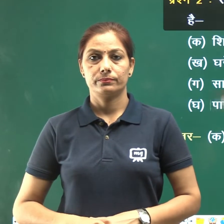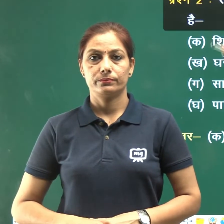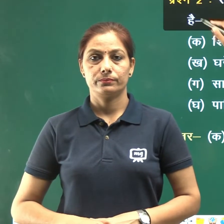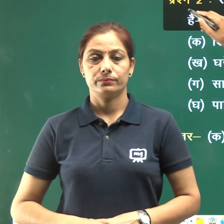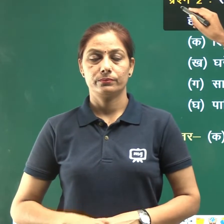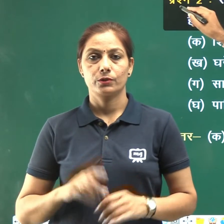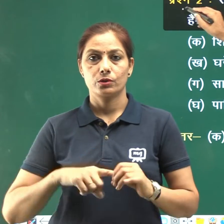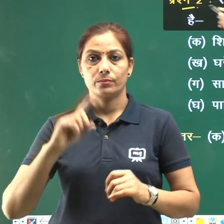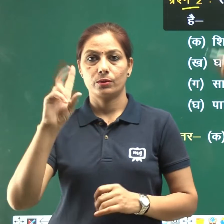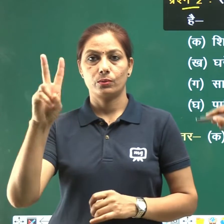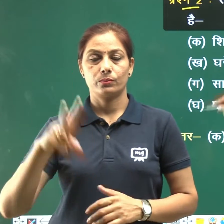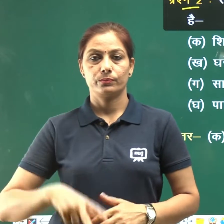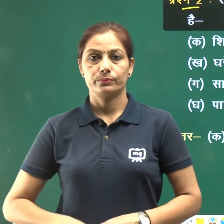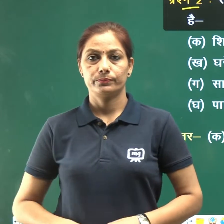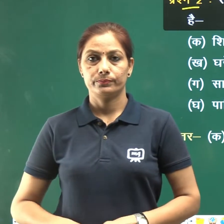प्रश्न 2,